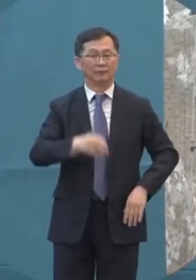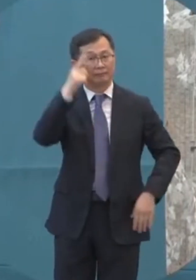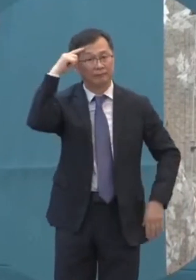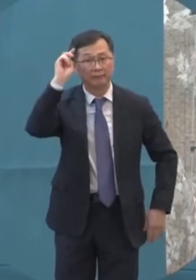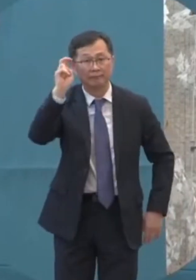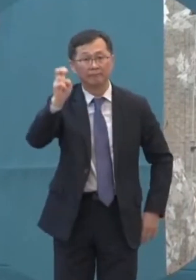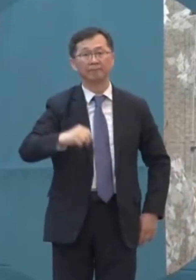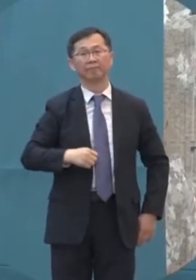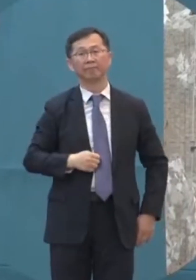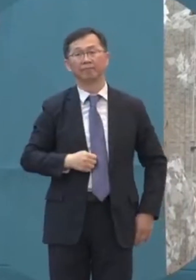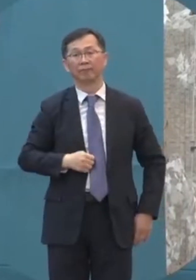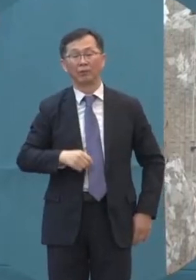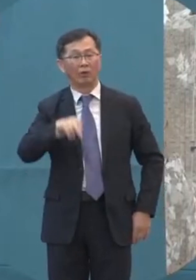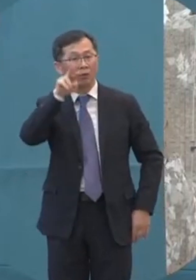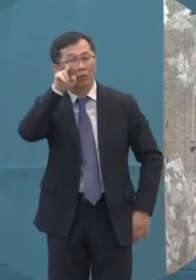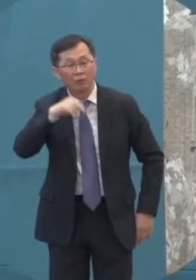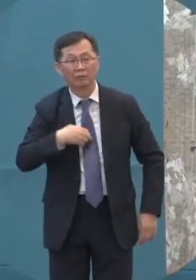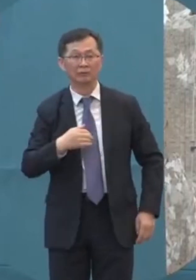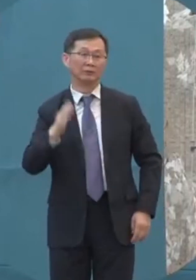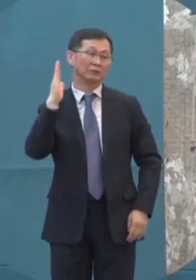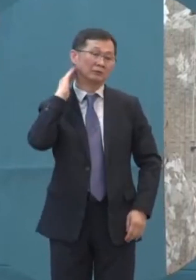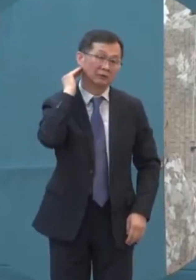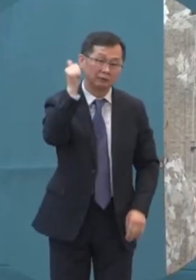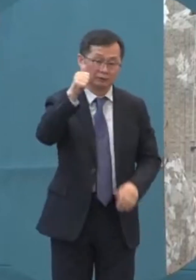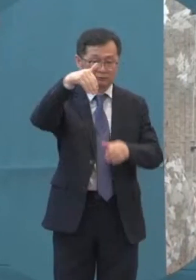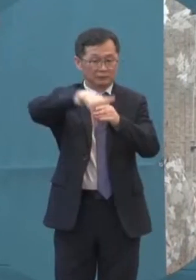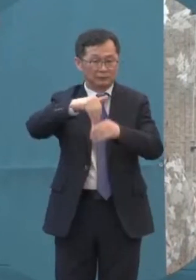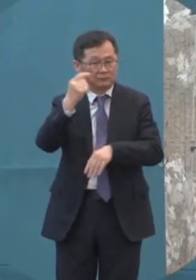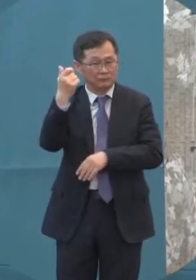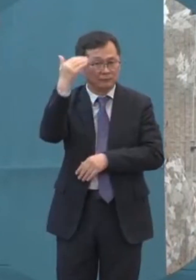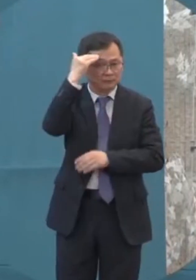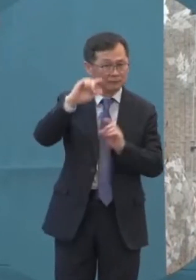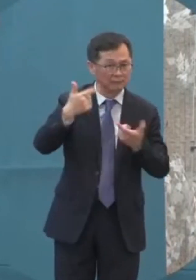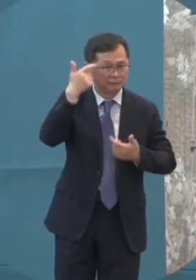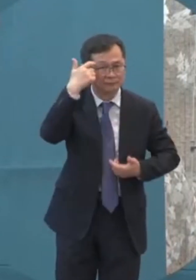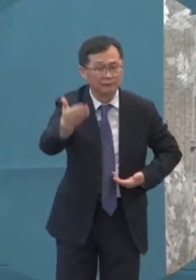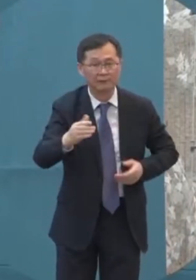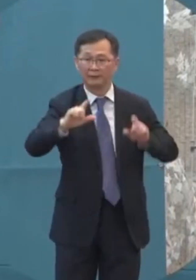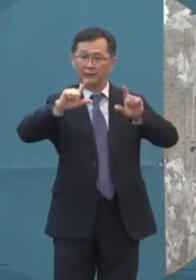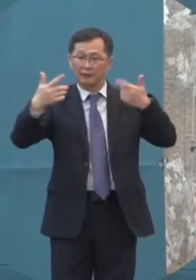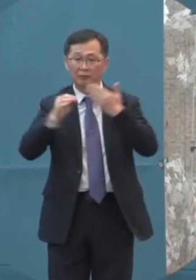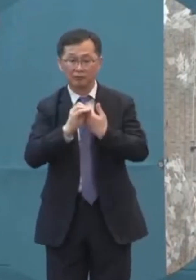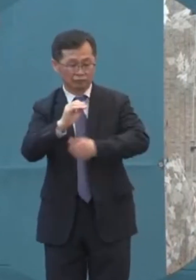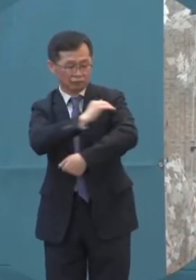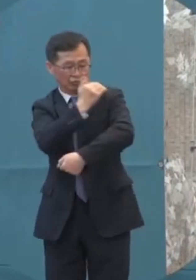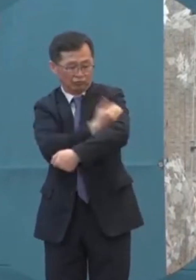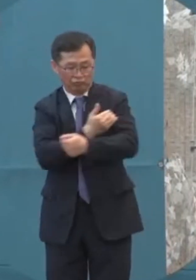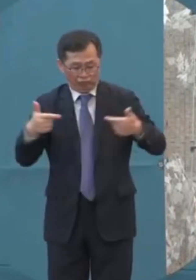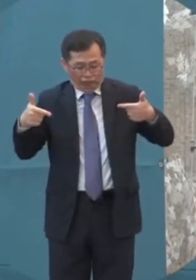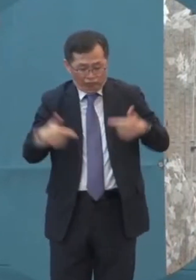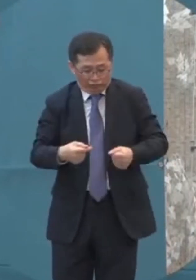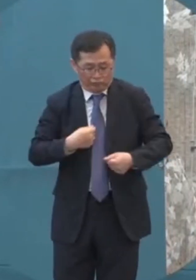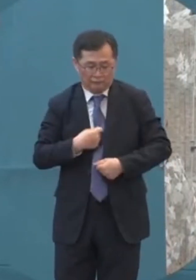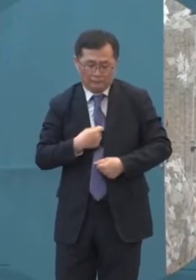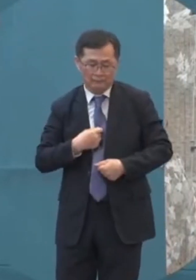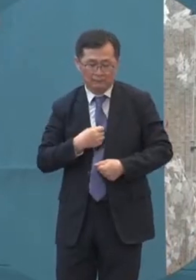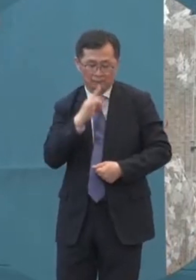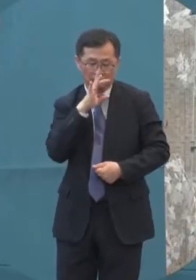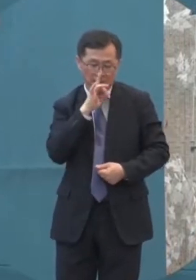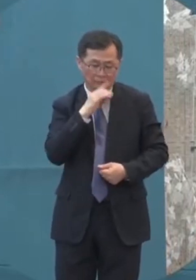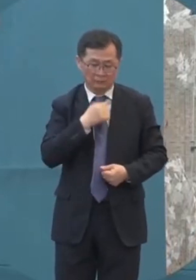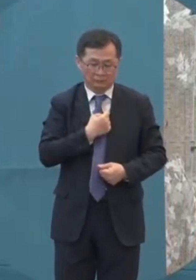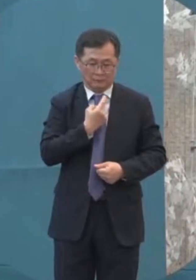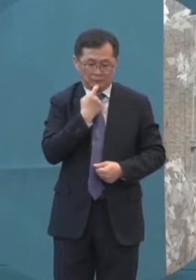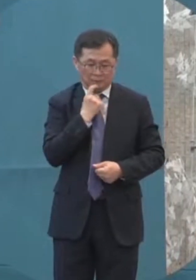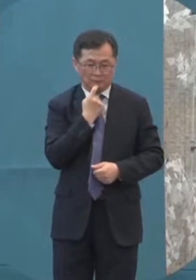아마도 혹시 대선에 지장을 줄까? 아니면 권력이 줄어드는 것이 싫다. 이 둘